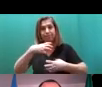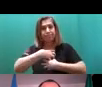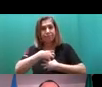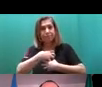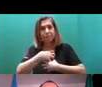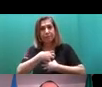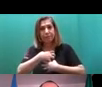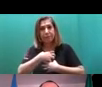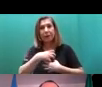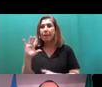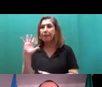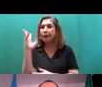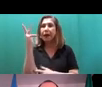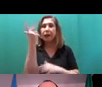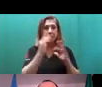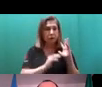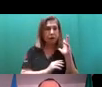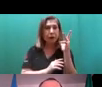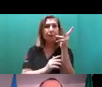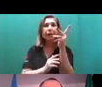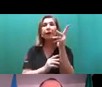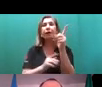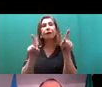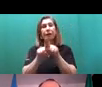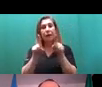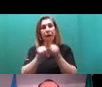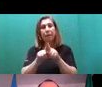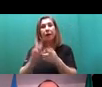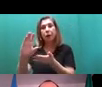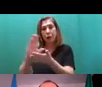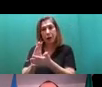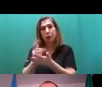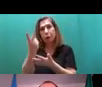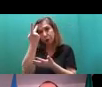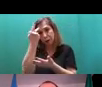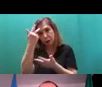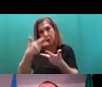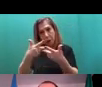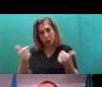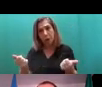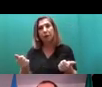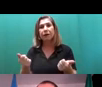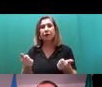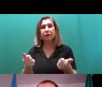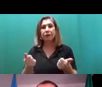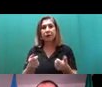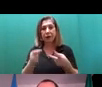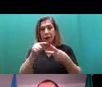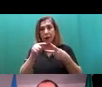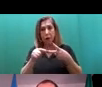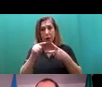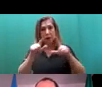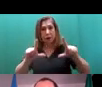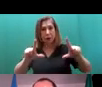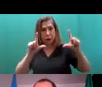o meio ambiente e muito impactante também no uso de recursos naturais, sim? Eu somente tenho duas slides em inglês, as